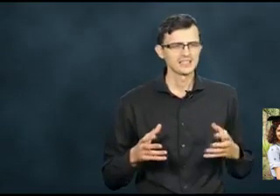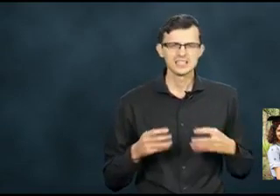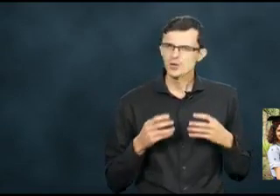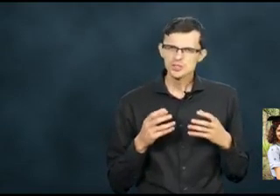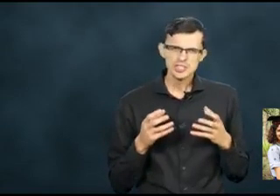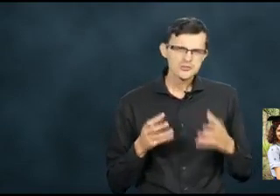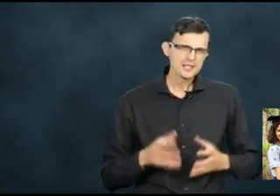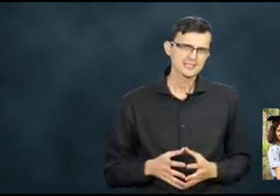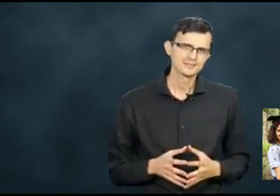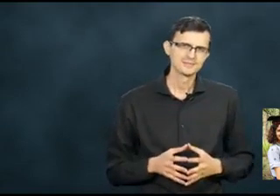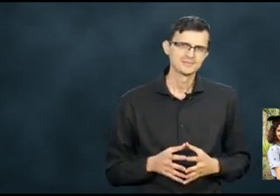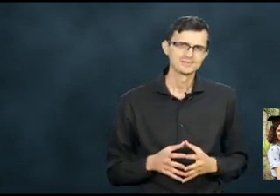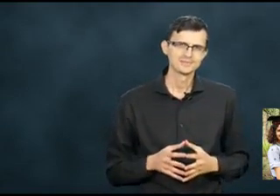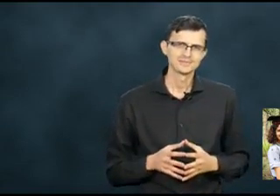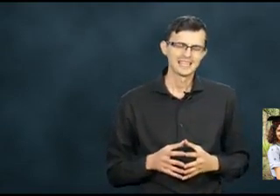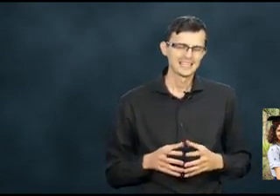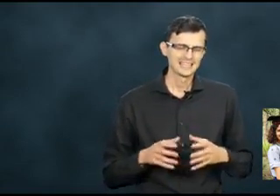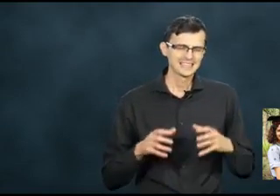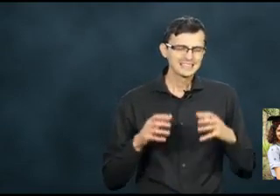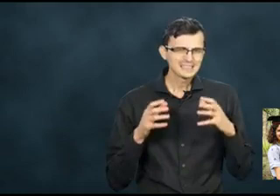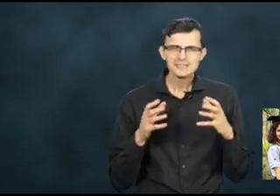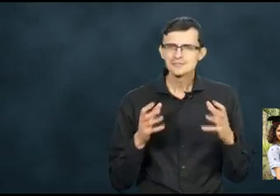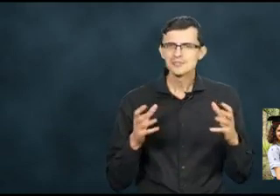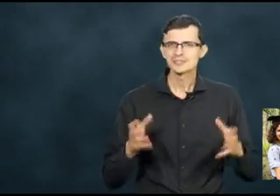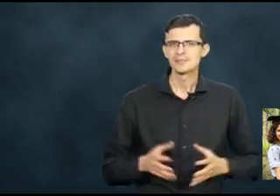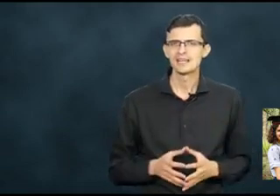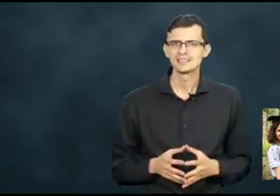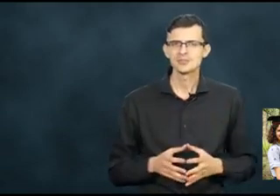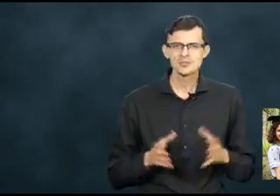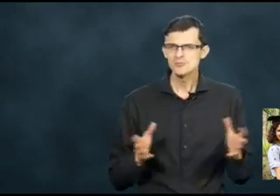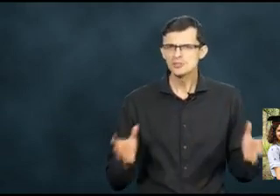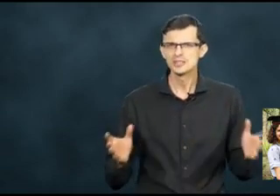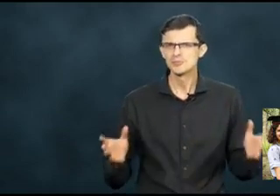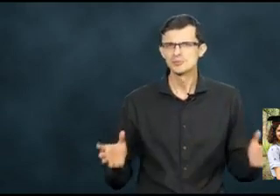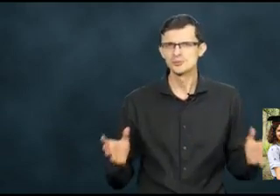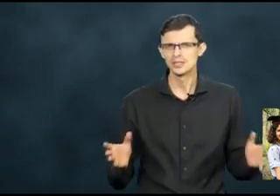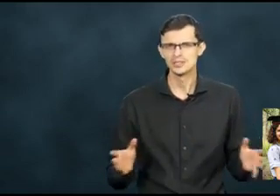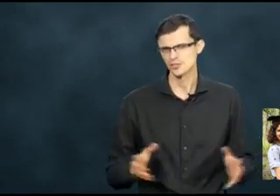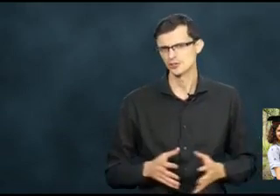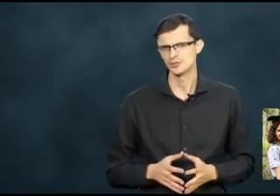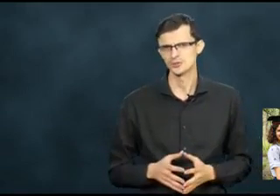Este conștiincioasă. Cântă atât de frumos la pian, aduce multe bucurii celor din jurul